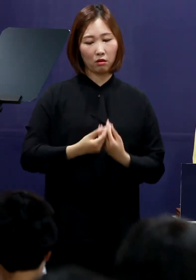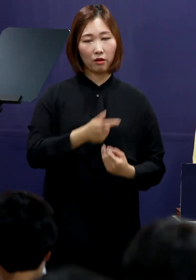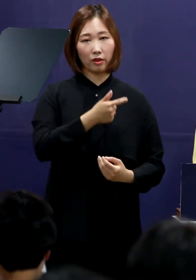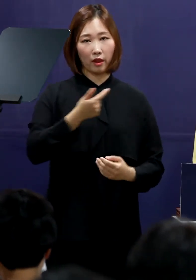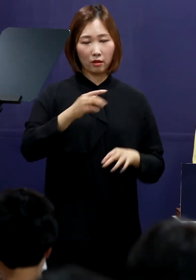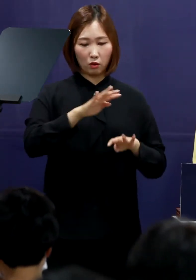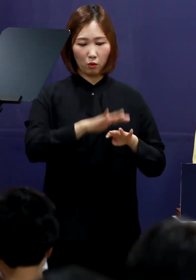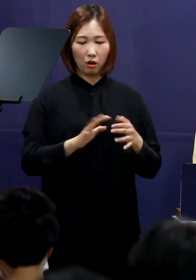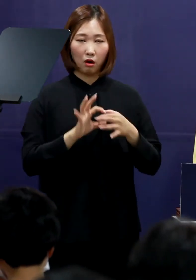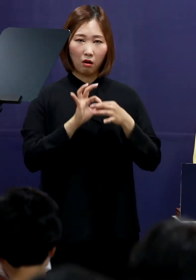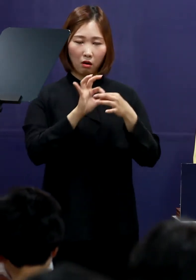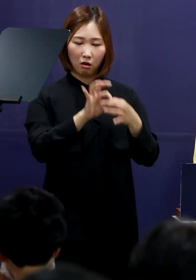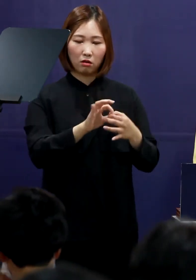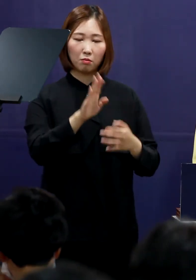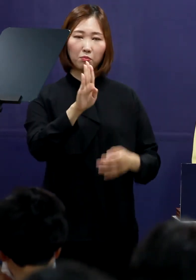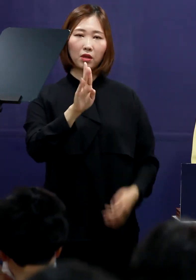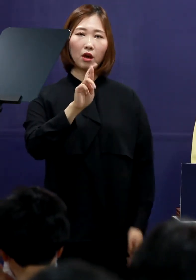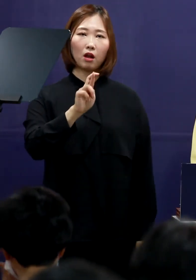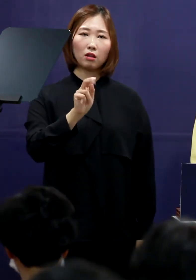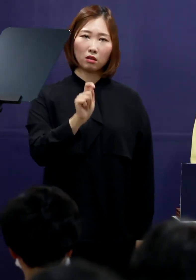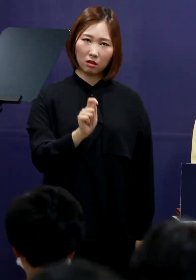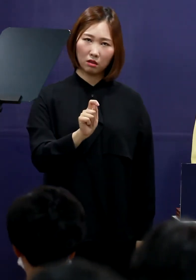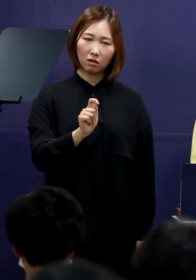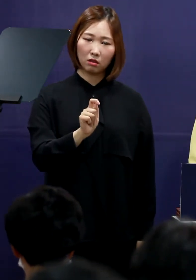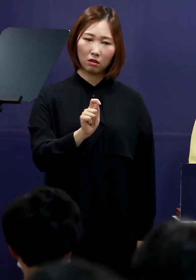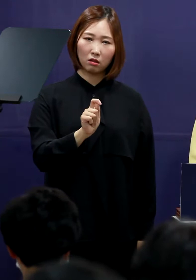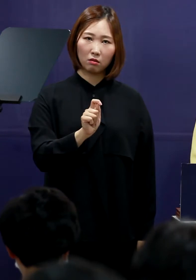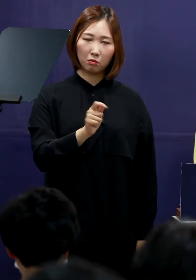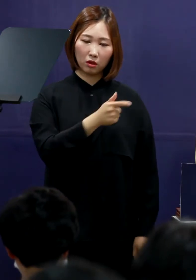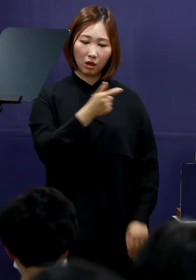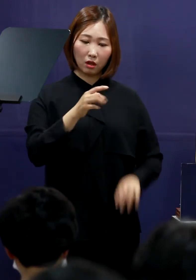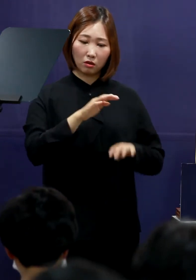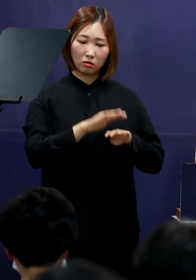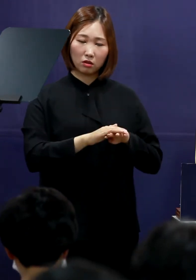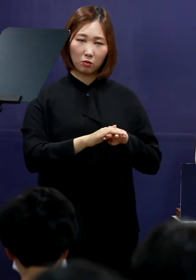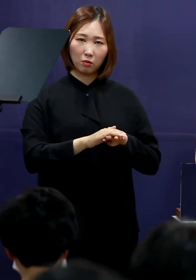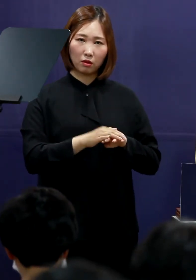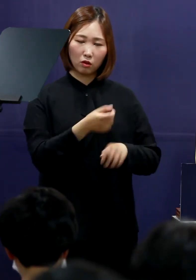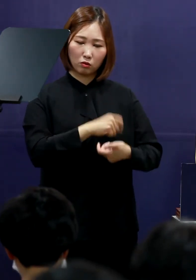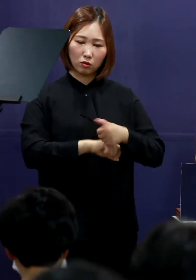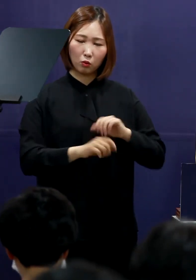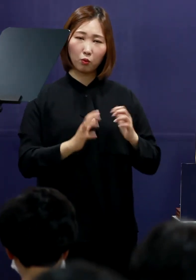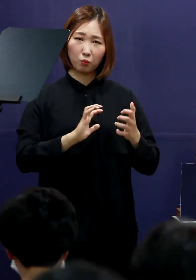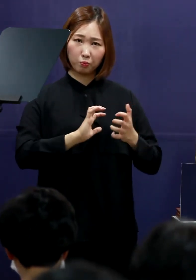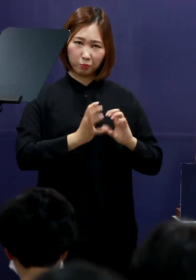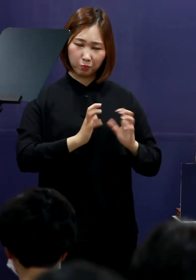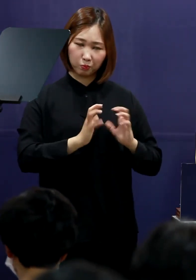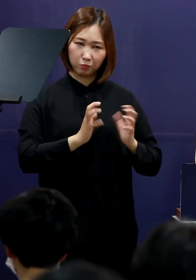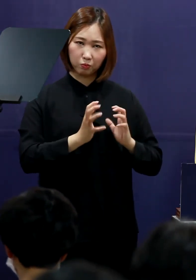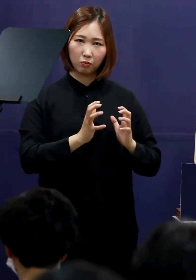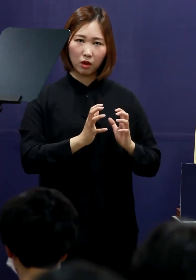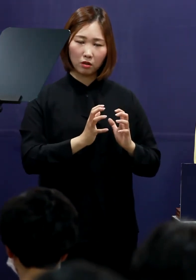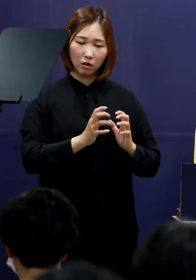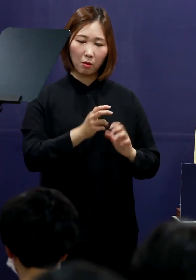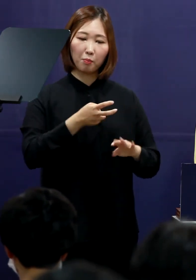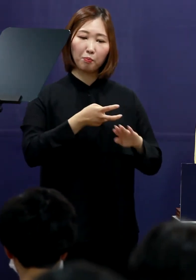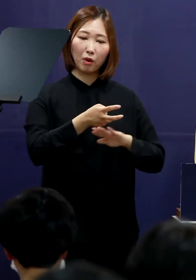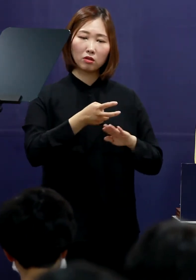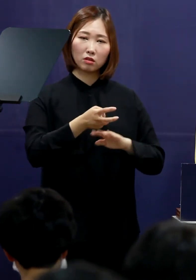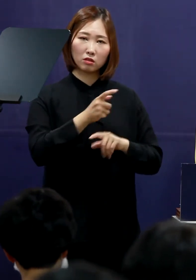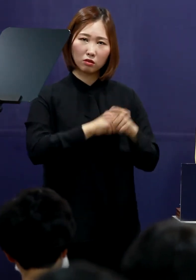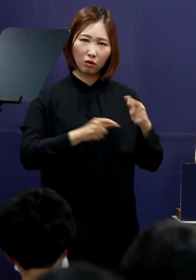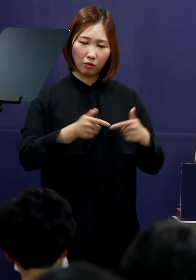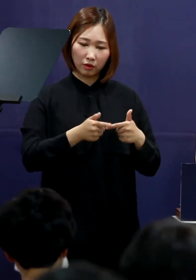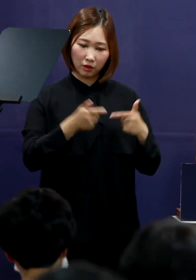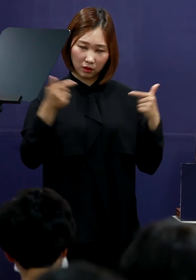대전과 연결하는 BRT라든지 이런 부분은 대전시와 적극 협의해서 버스 노선을 늘려나가는 쪽으로